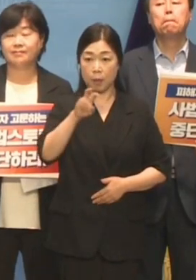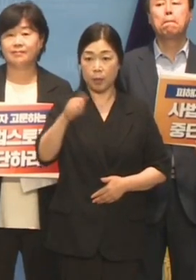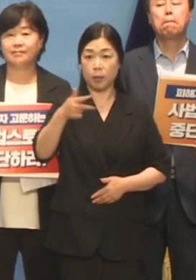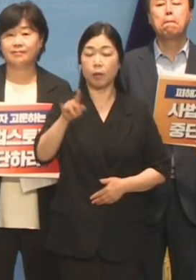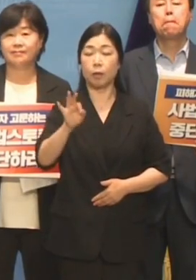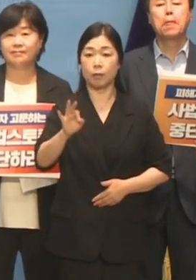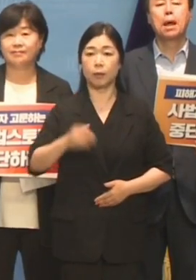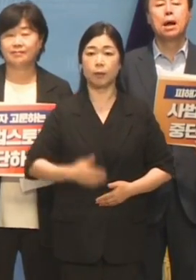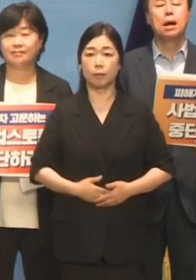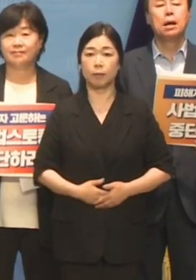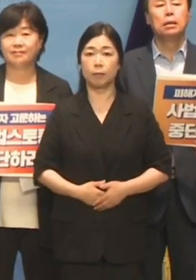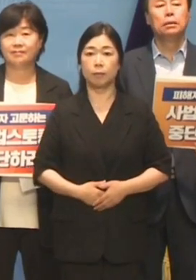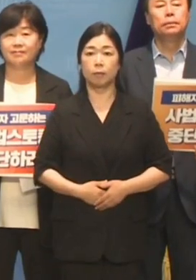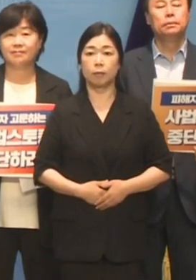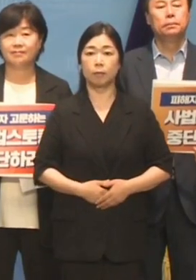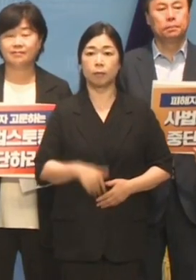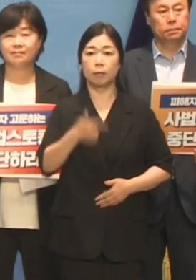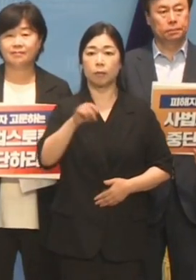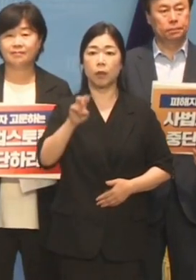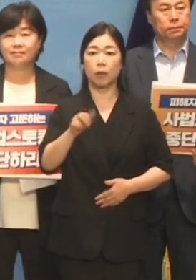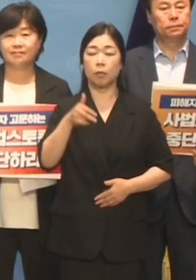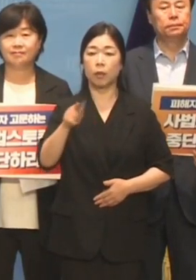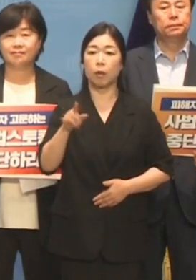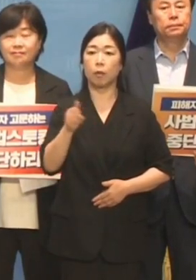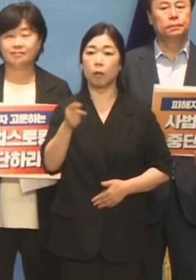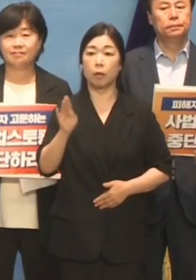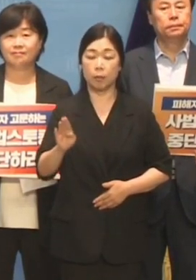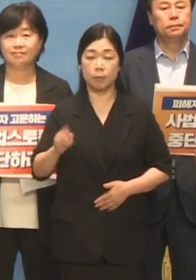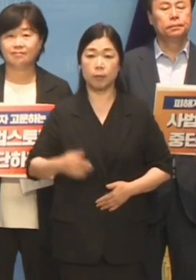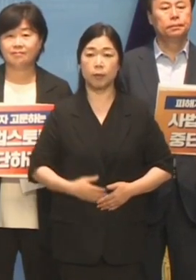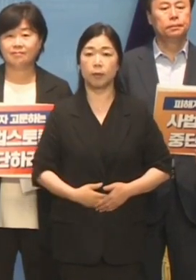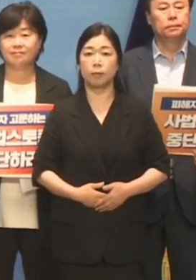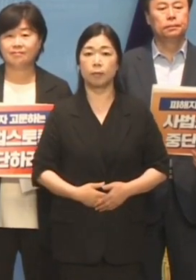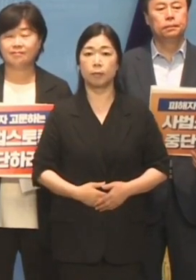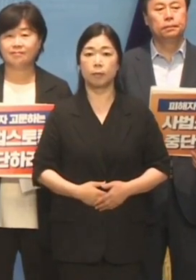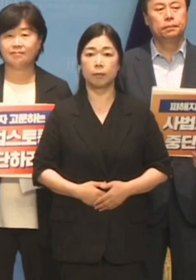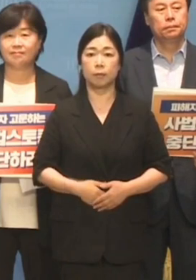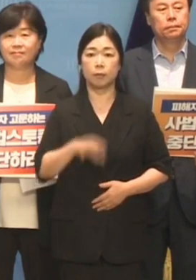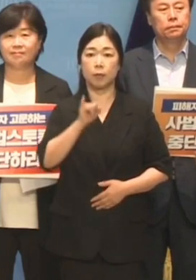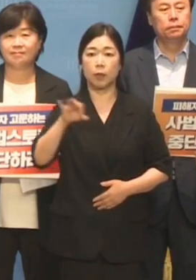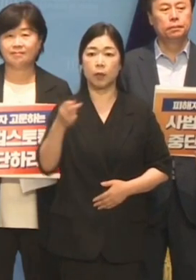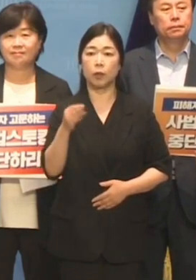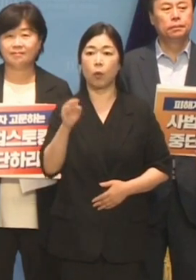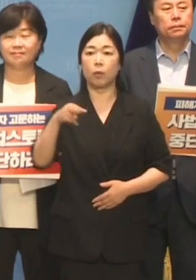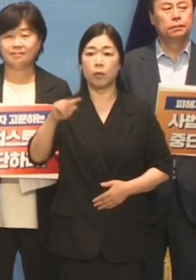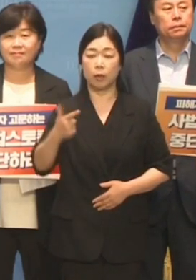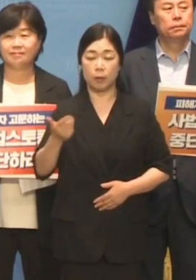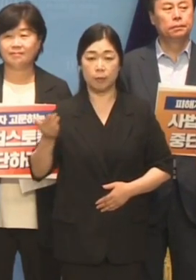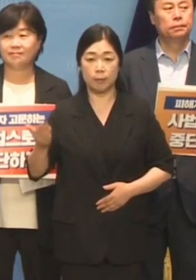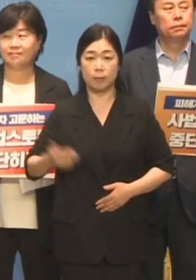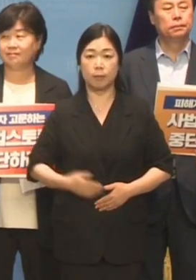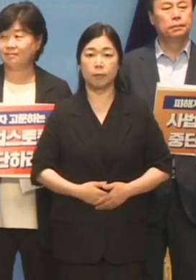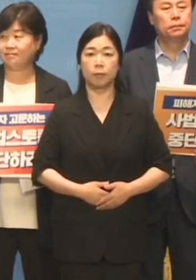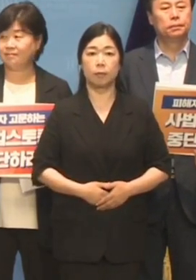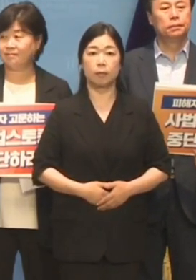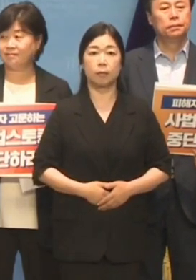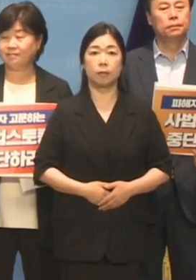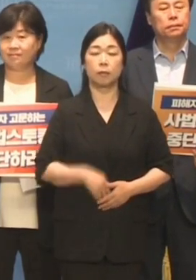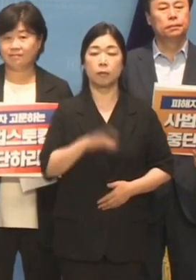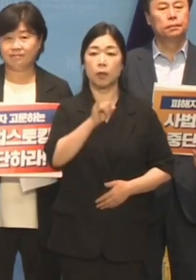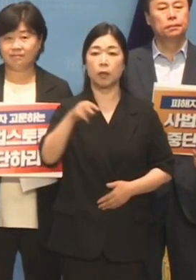강민정 의원님 참석하셨습니다. 김경협 의원님 참석하셨고요. 이용선 의원님